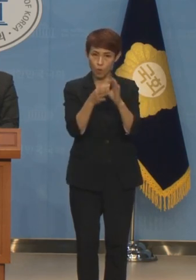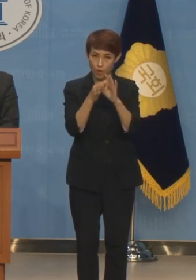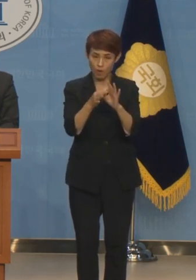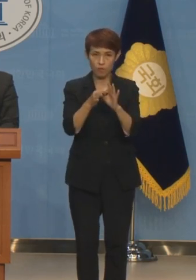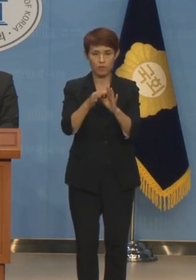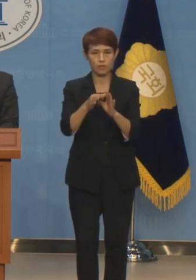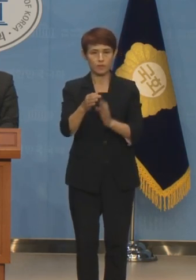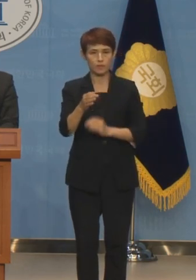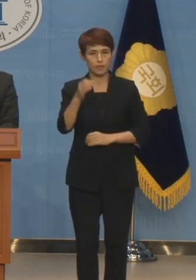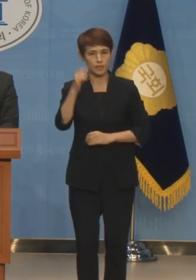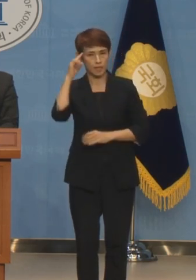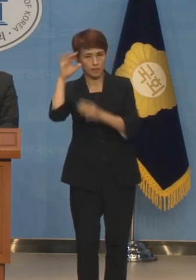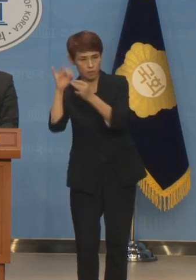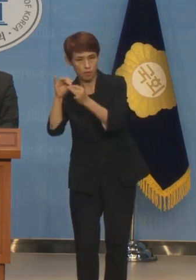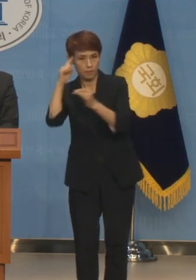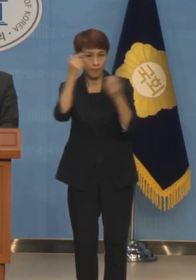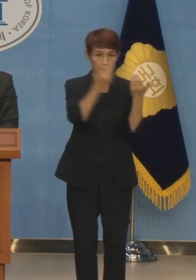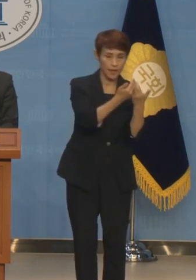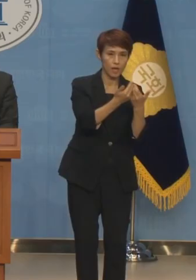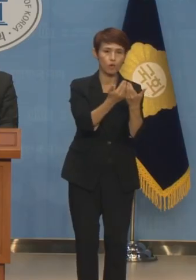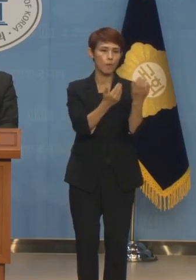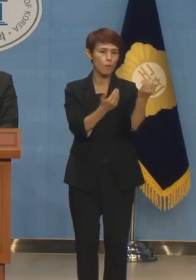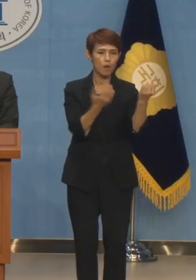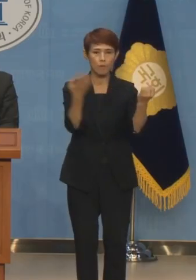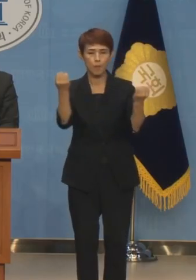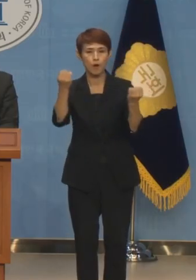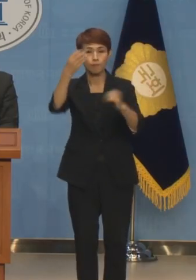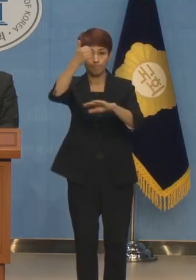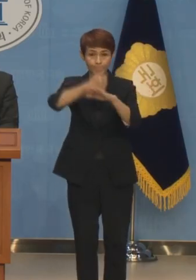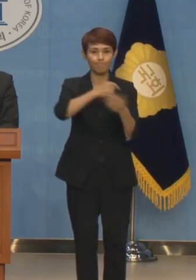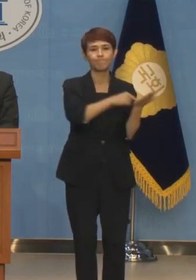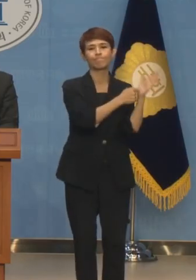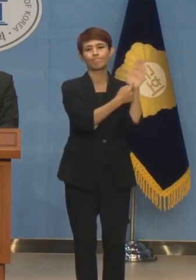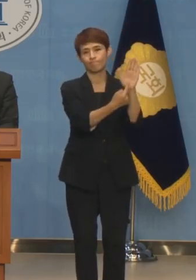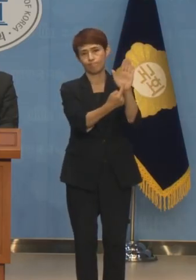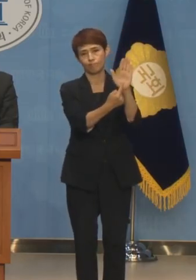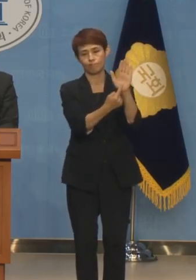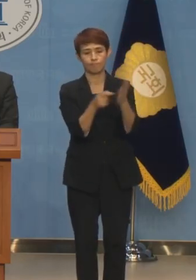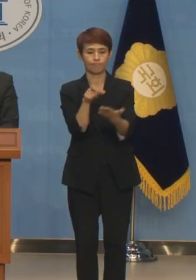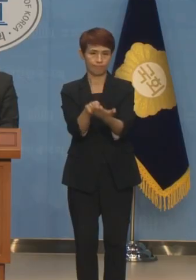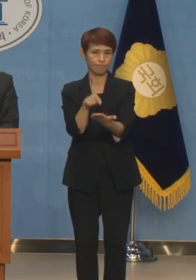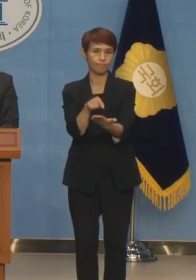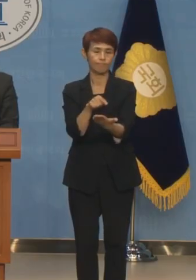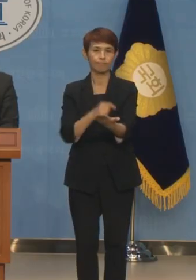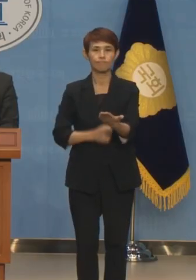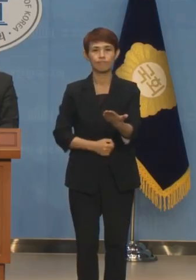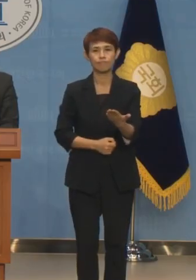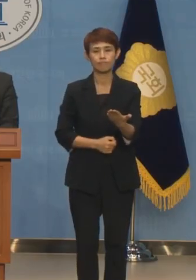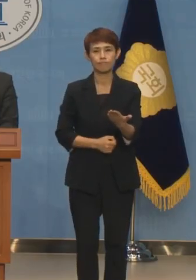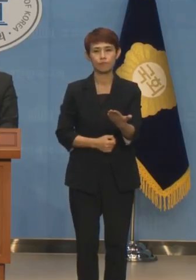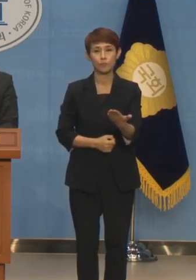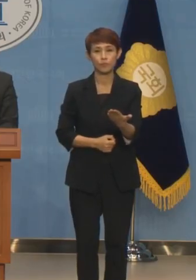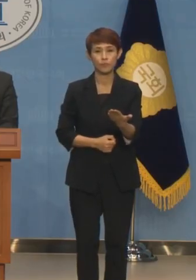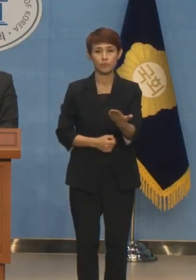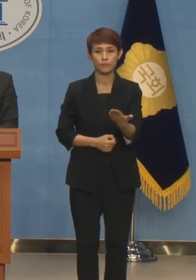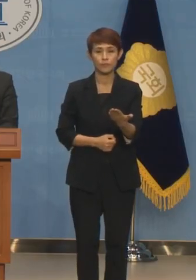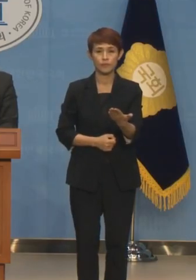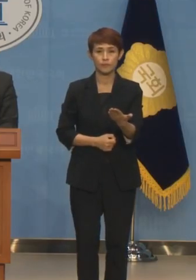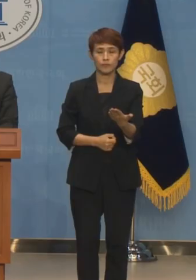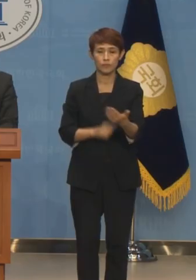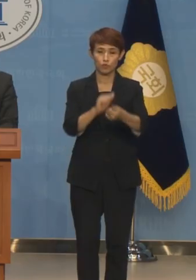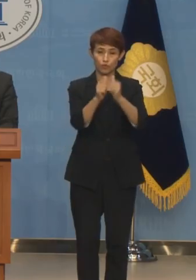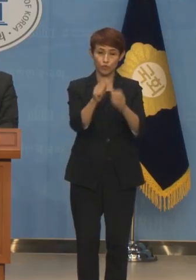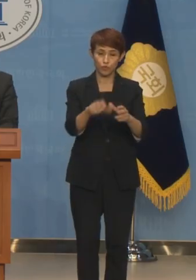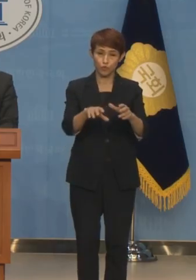비율 등 구체적인 내용을 포함한 결과를 공시하도록 하겠습니다. 이를 통해 주주의